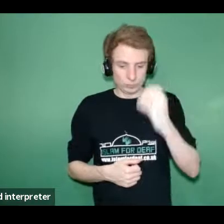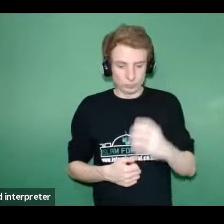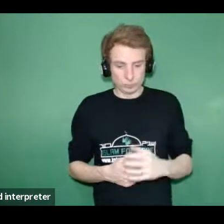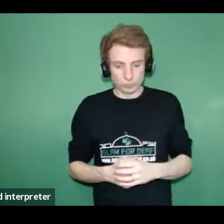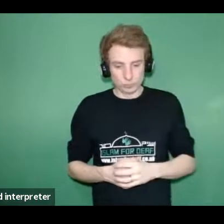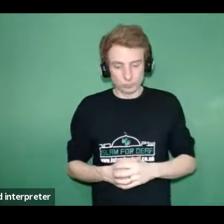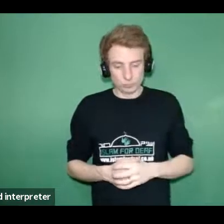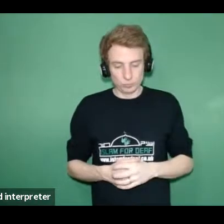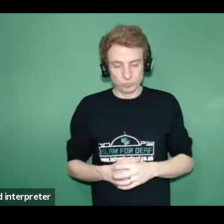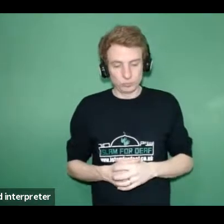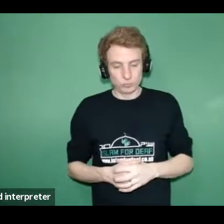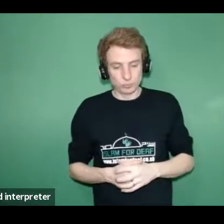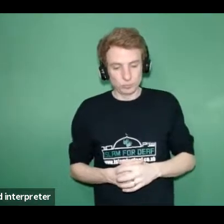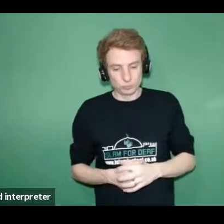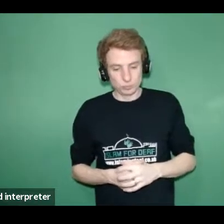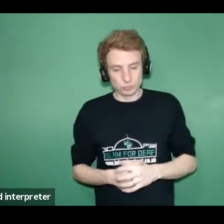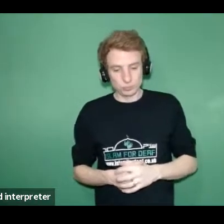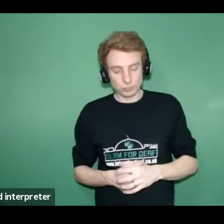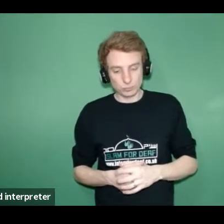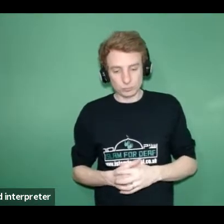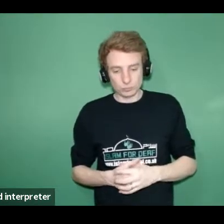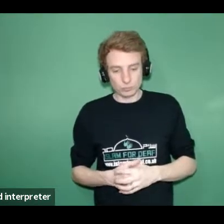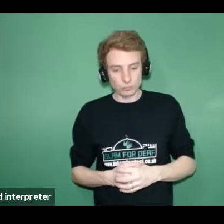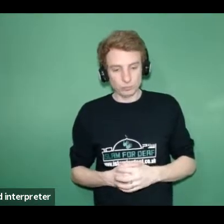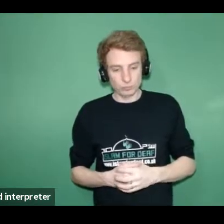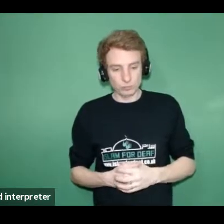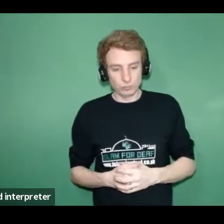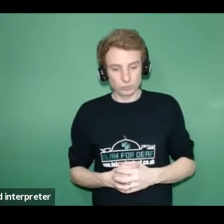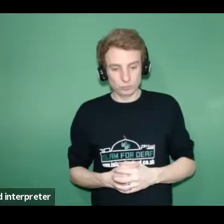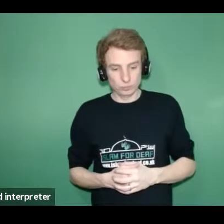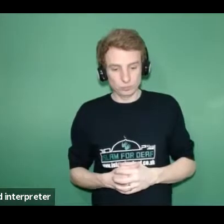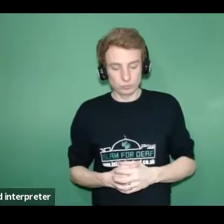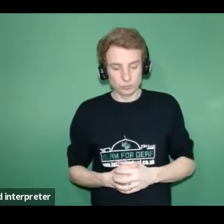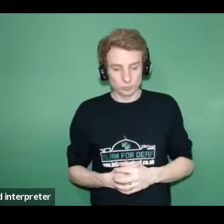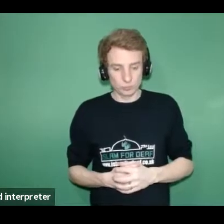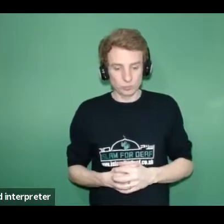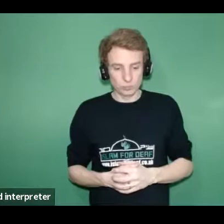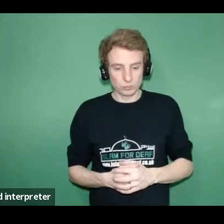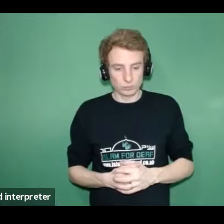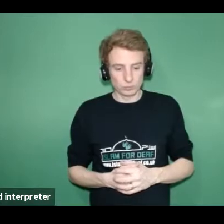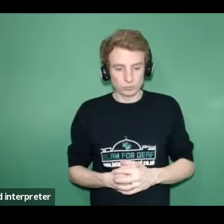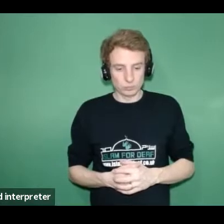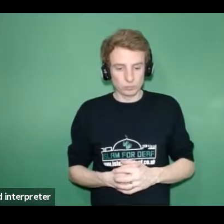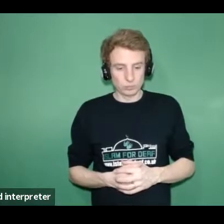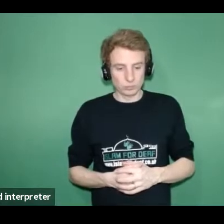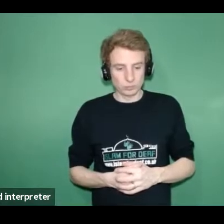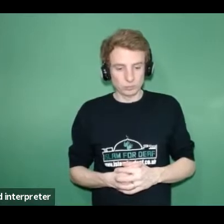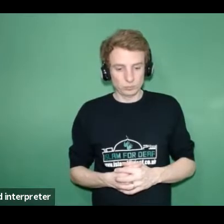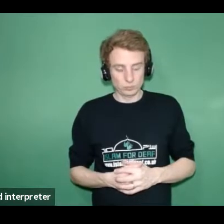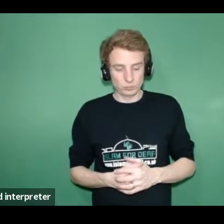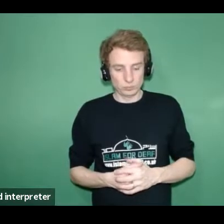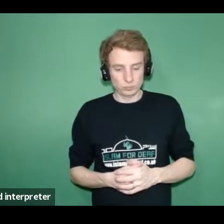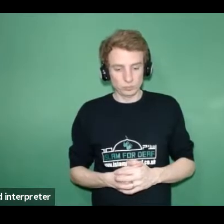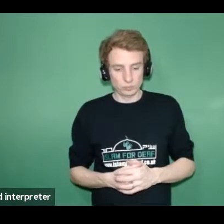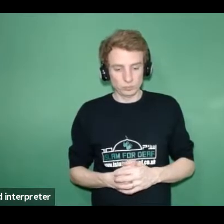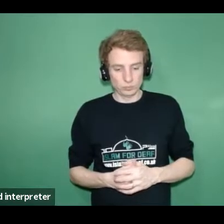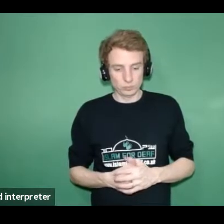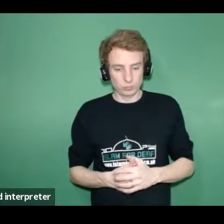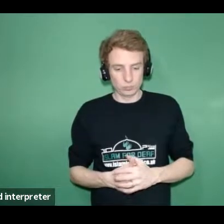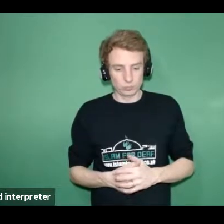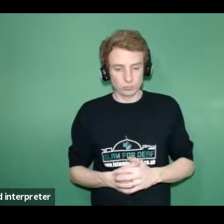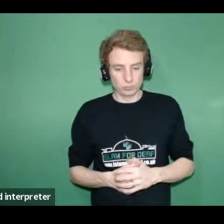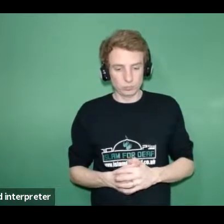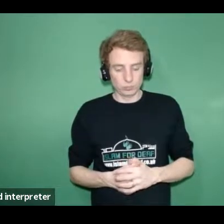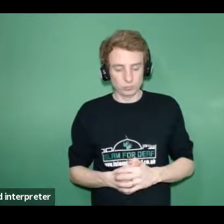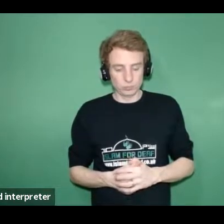تركنا لكان الموت راحة كل حي، ولكن إذا متنا بعثنا ونسأل بعد ذا عن